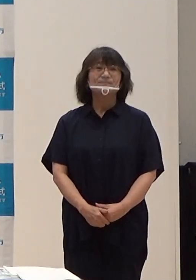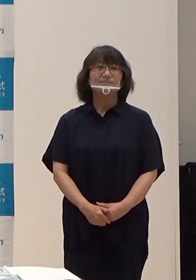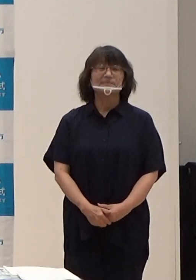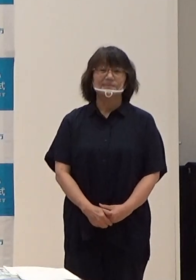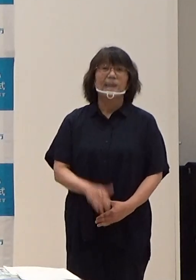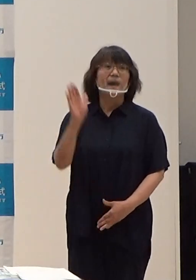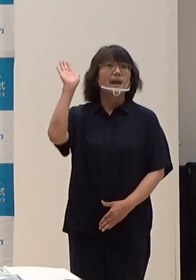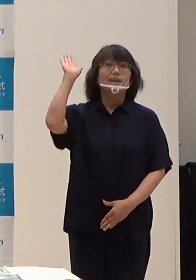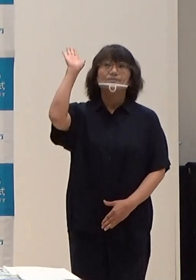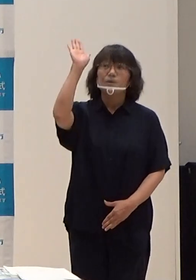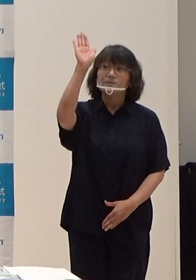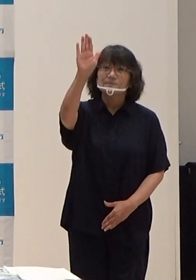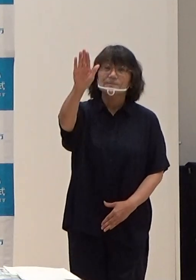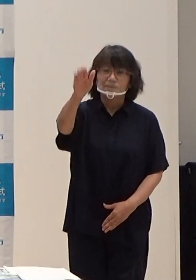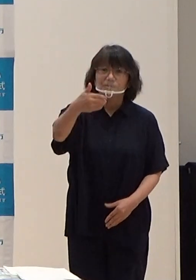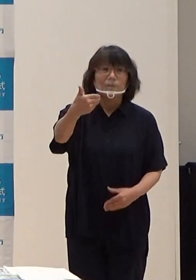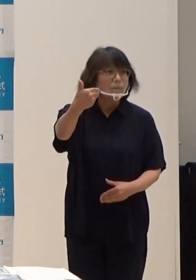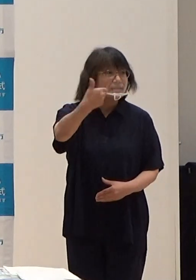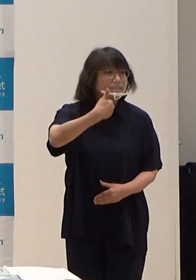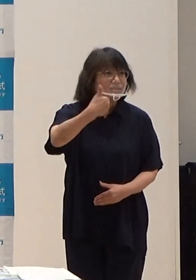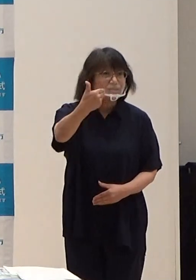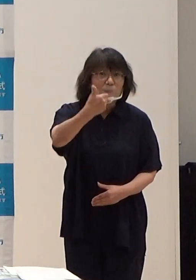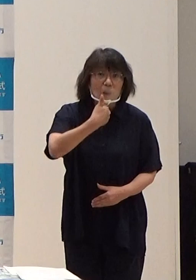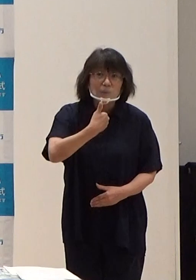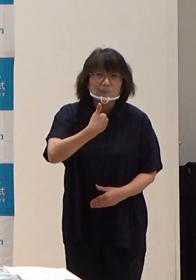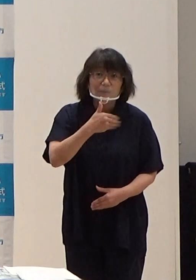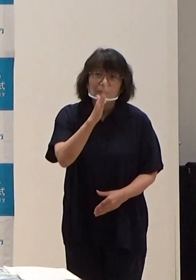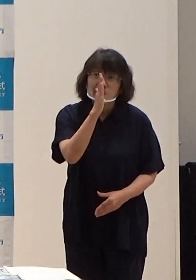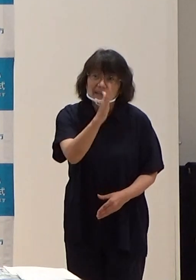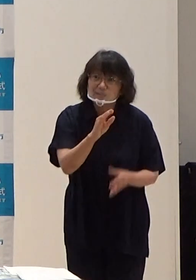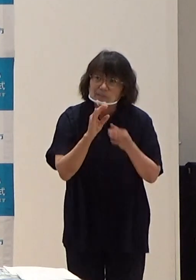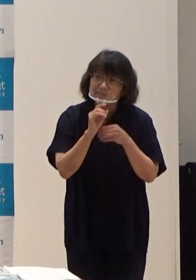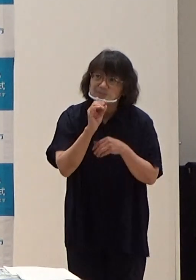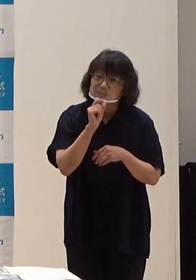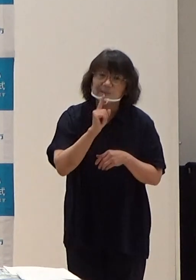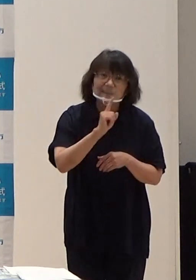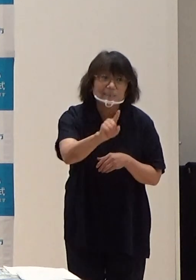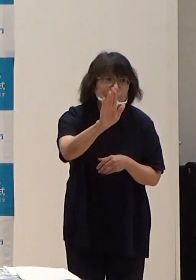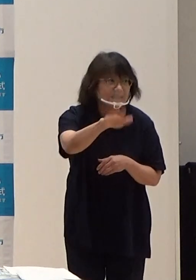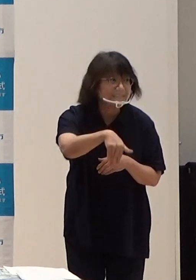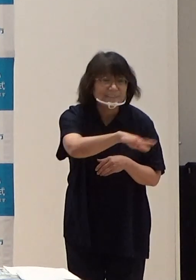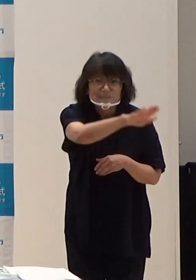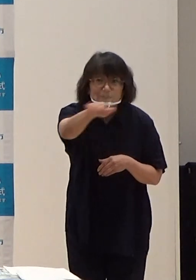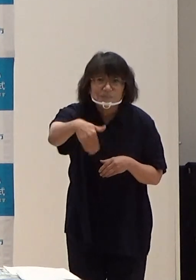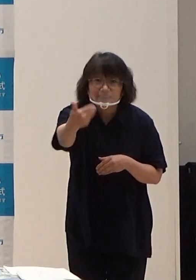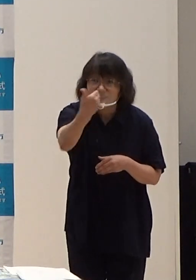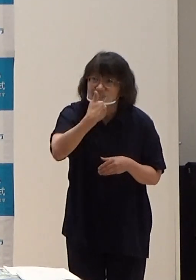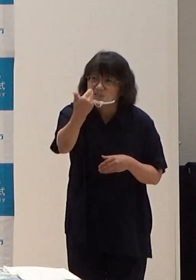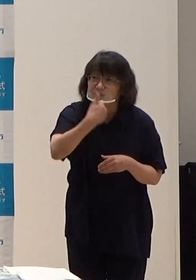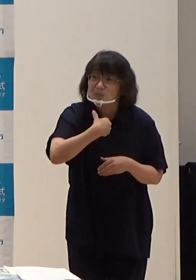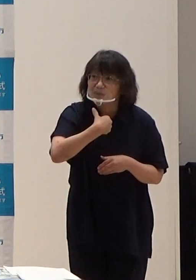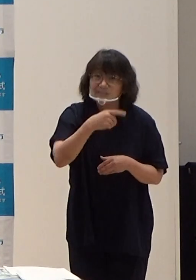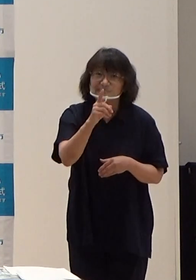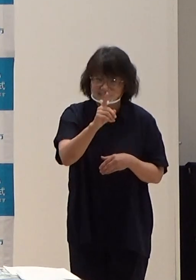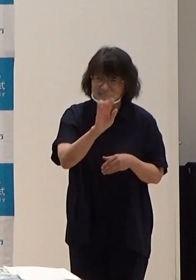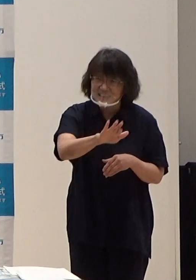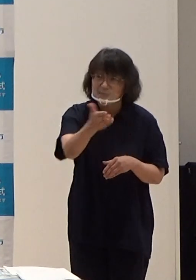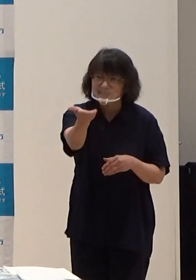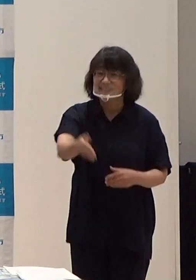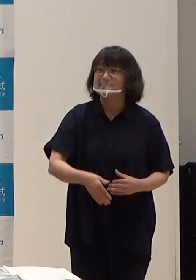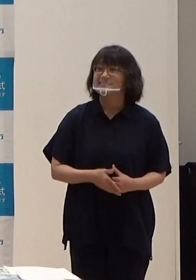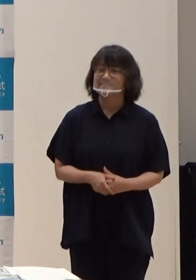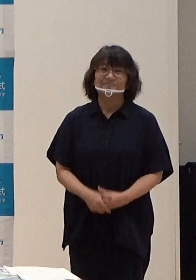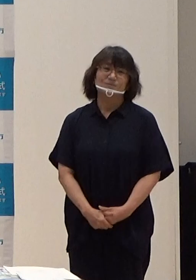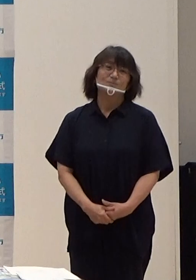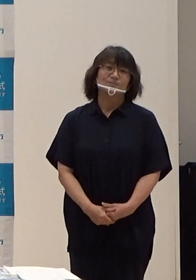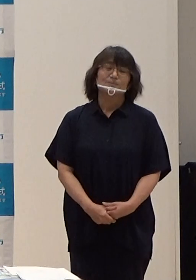質問の時間を設けさせていただくというふうに申し上げましたので、ここで記者の皆様からご質問をお受けしたいと存じます。フリーで